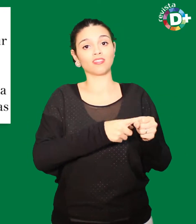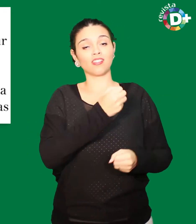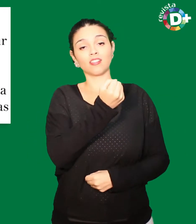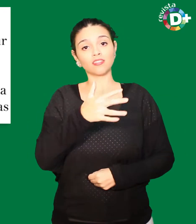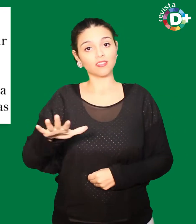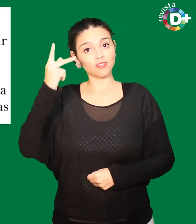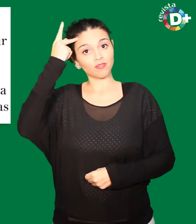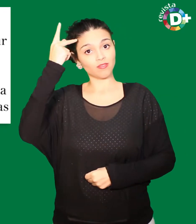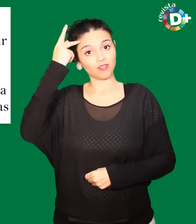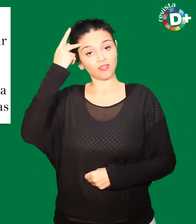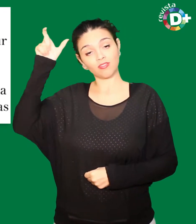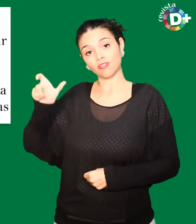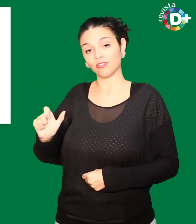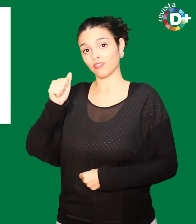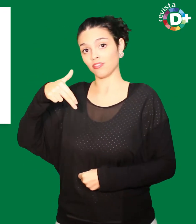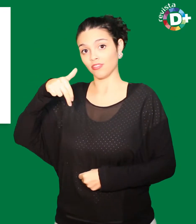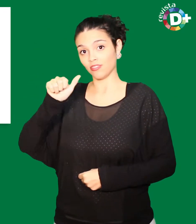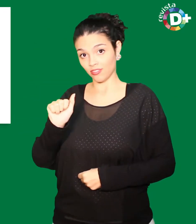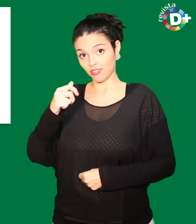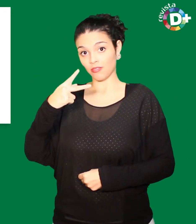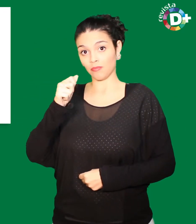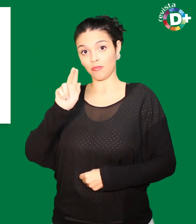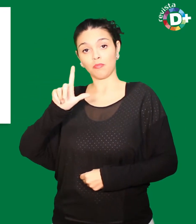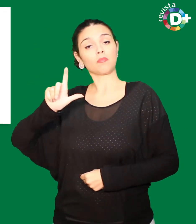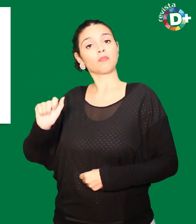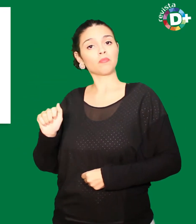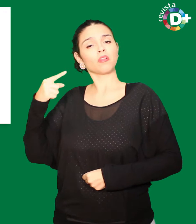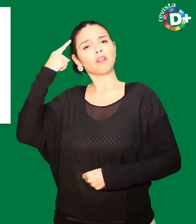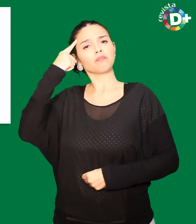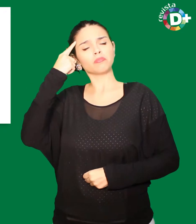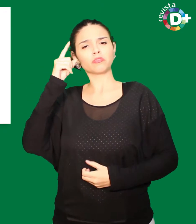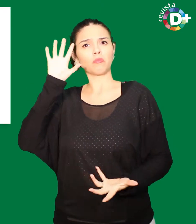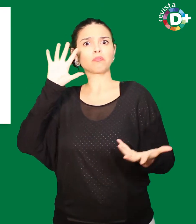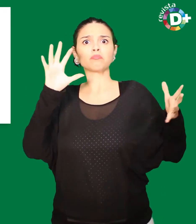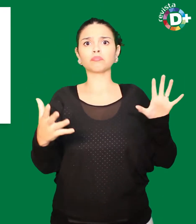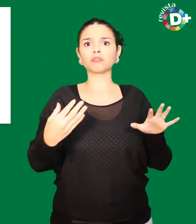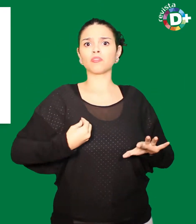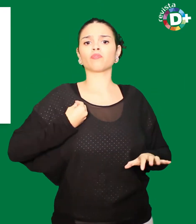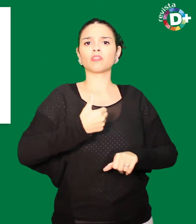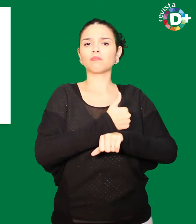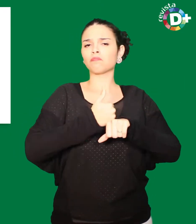Paulo, Ana Paula Shakur não imaginava a reviravolta que teria no seu cotidiano profissional e